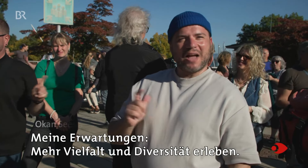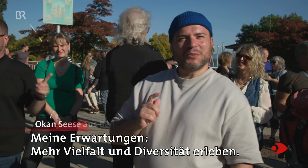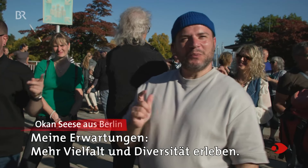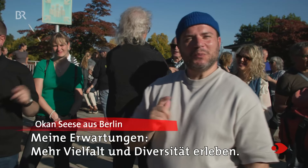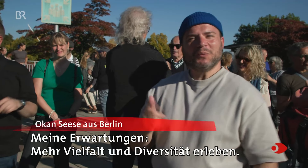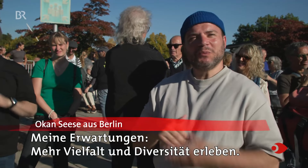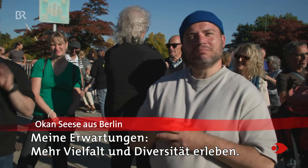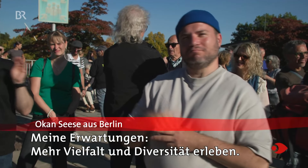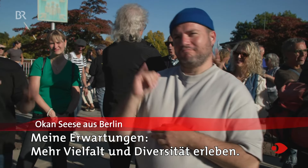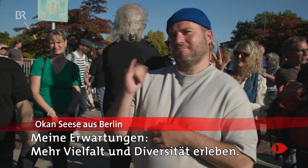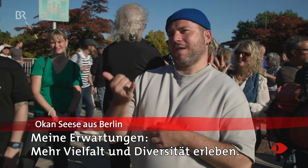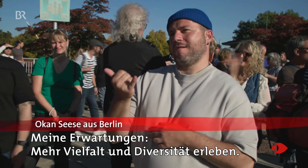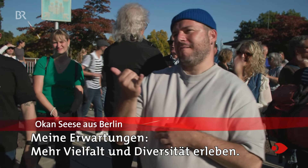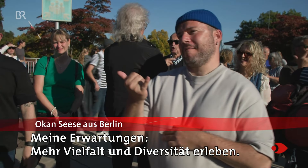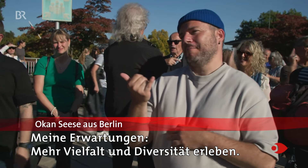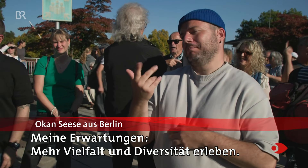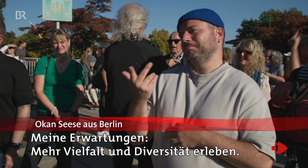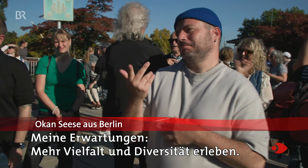Meine Erwartungen?